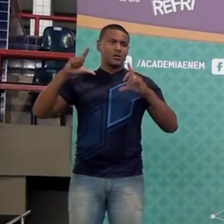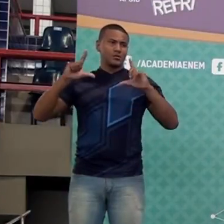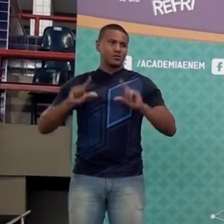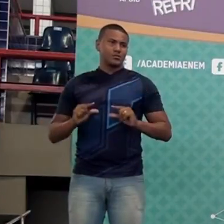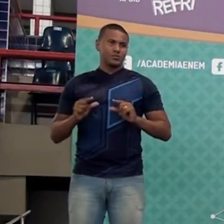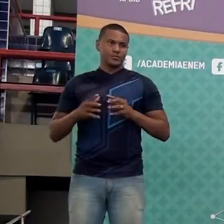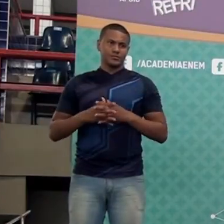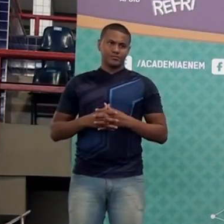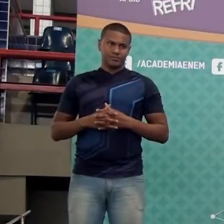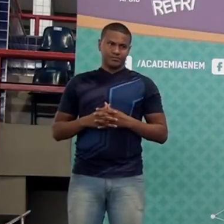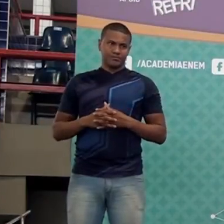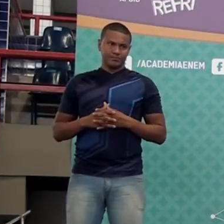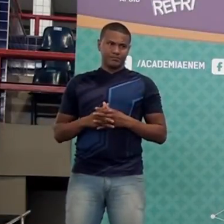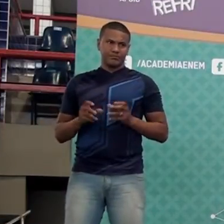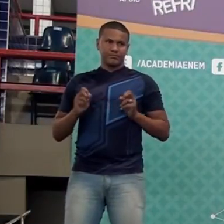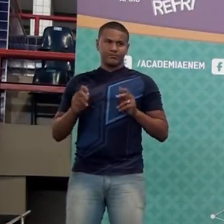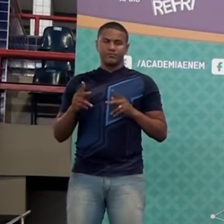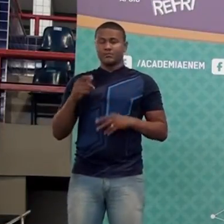tá?